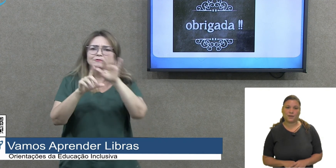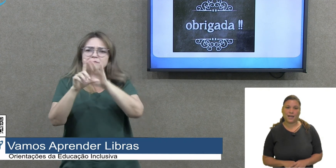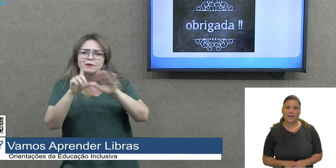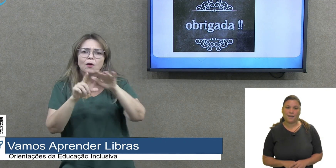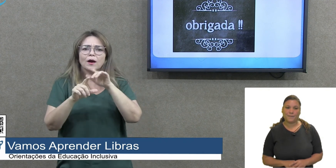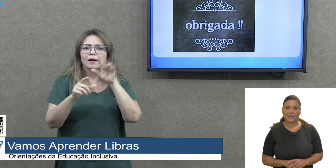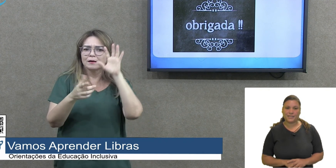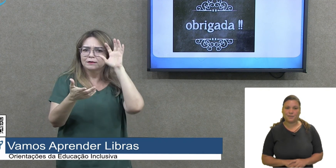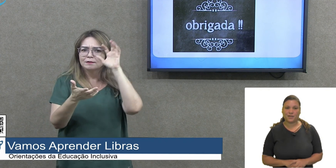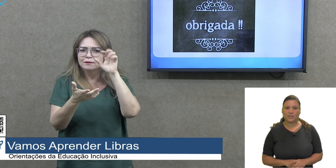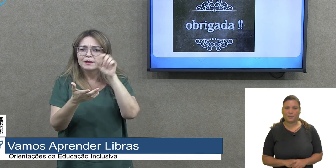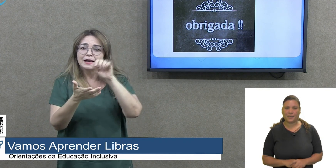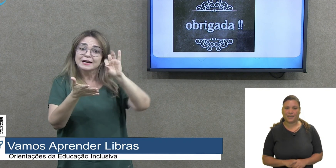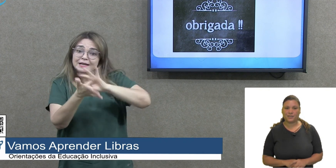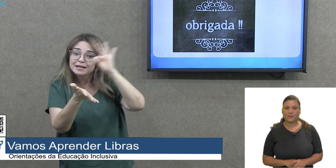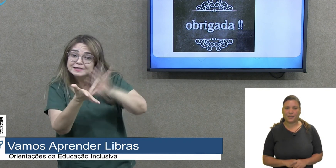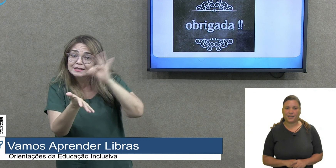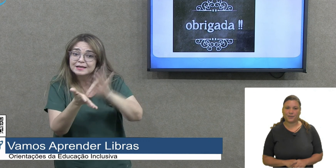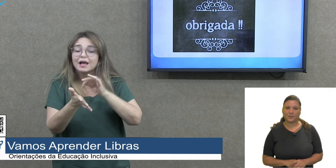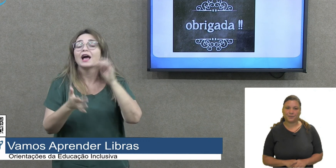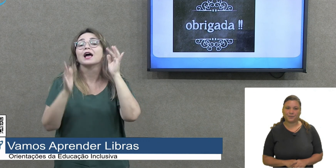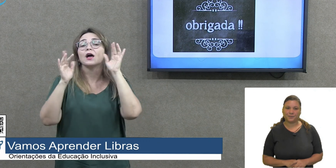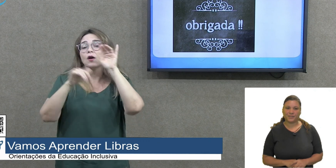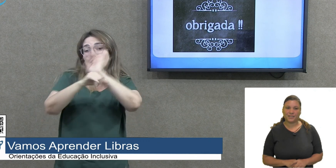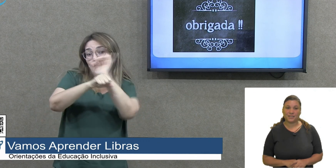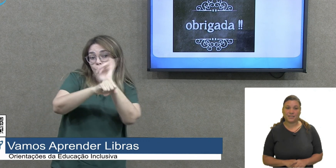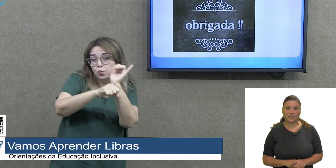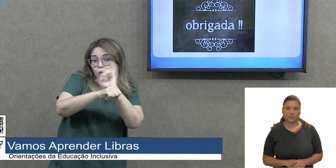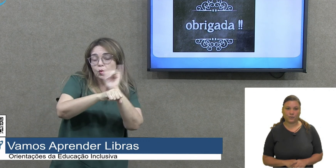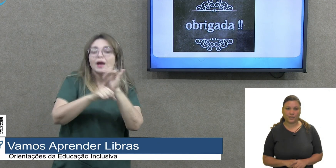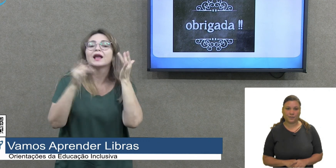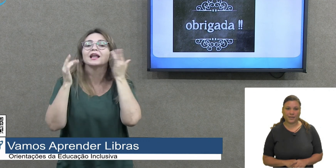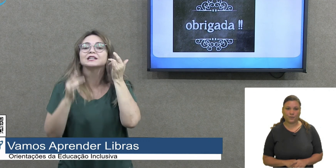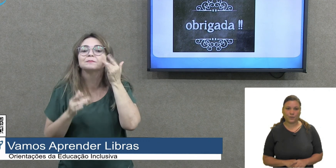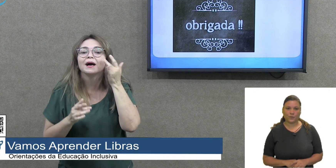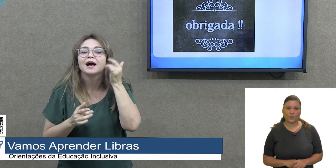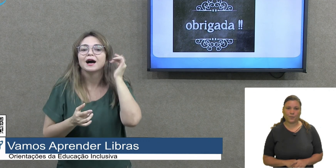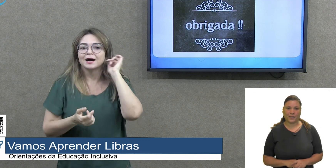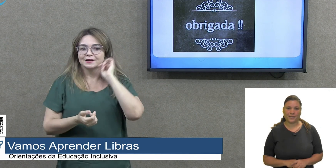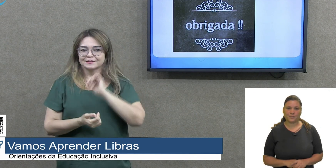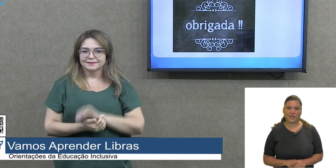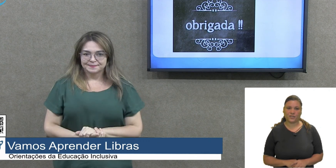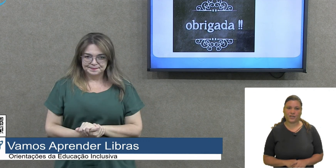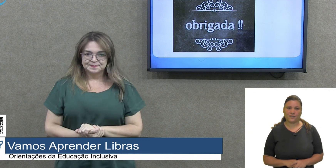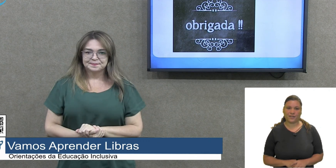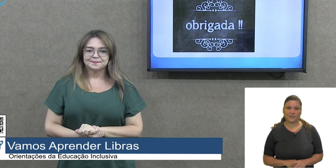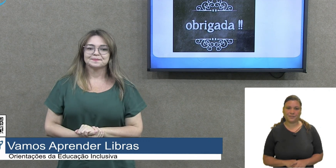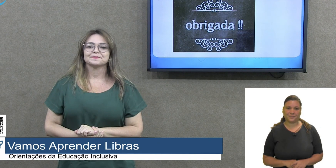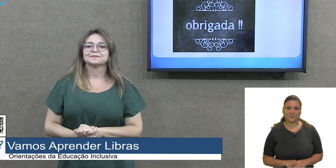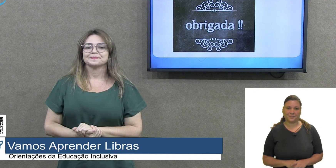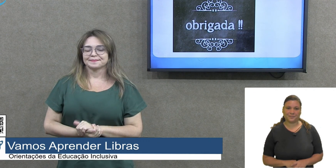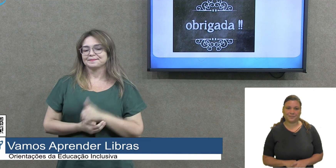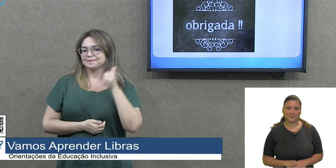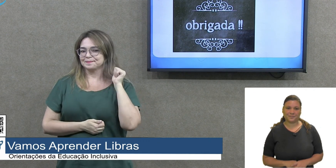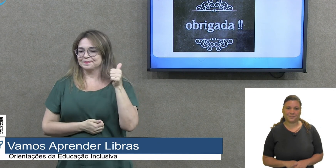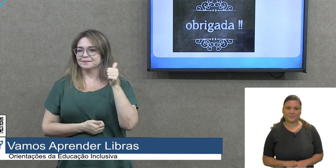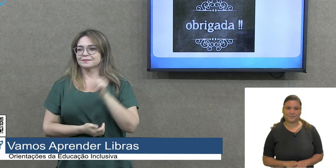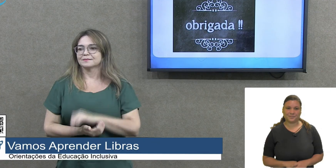o celular para essa imagem que aparece do lado. Se inscrevam também no YouTube, em SmedGV.